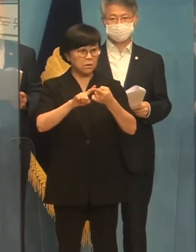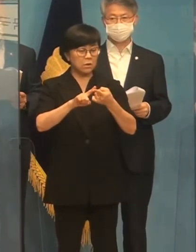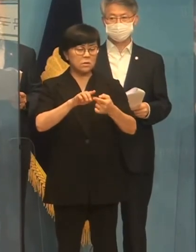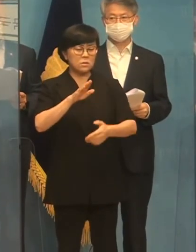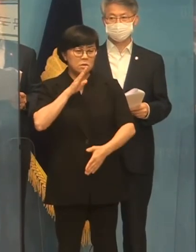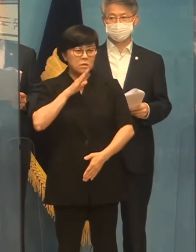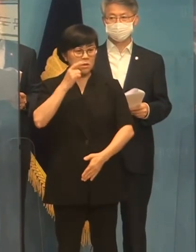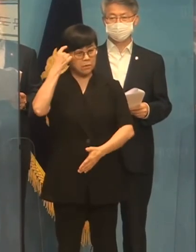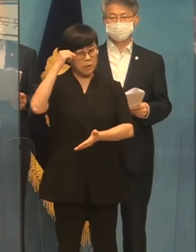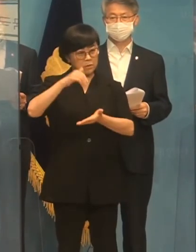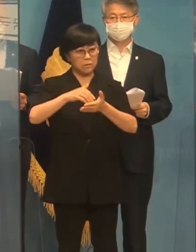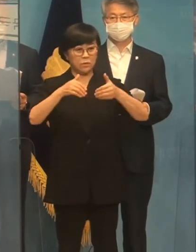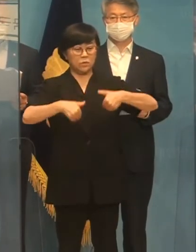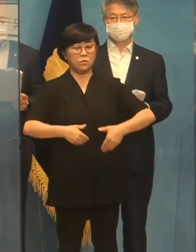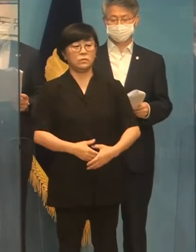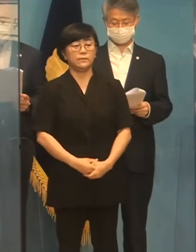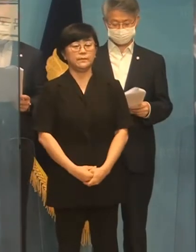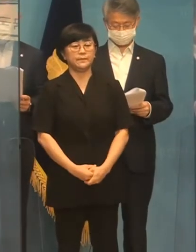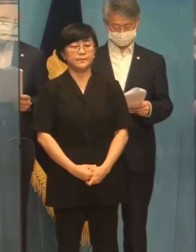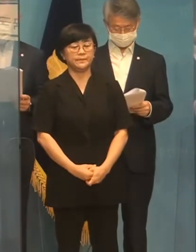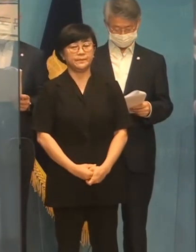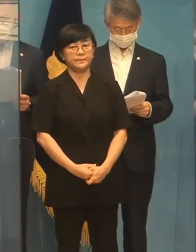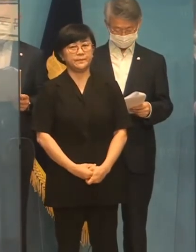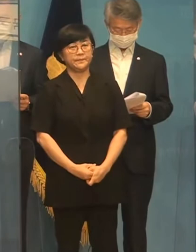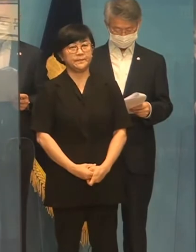깊이 자성해야 합니다.